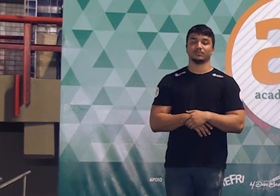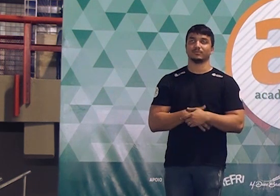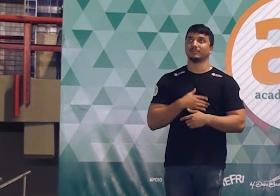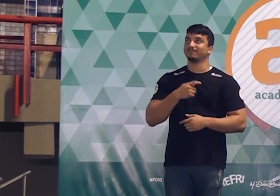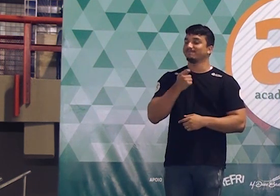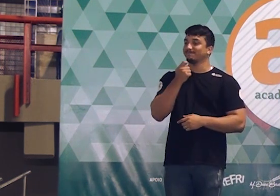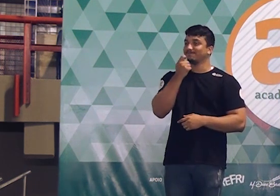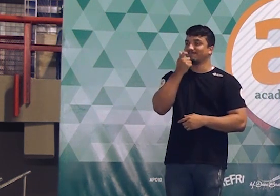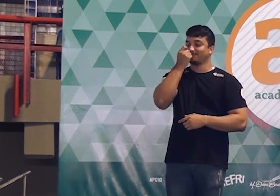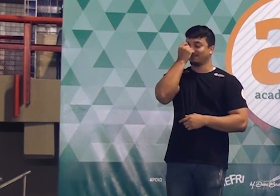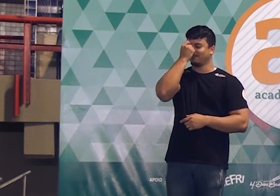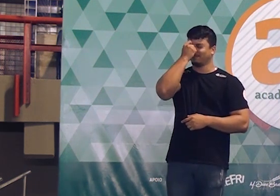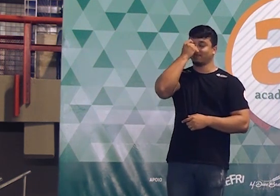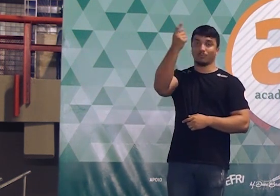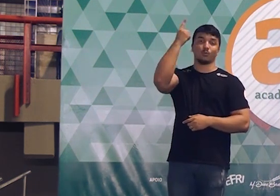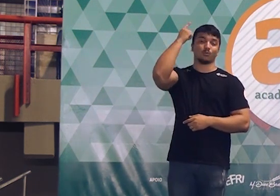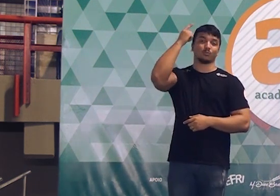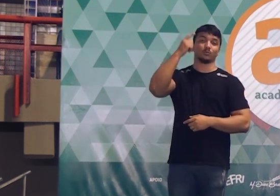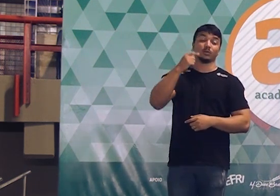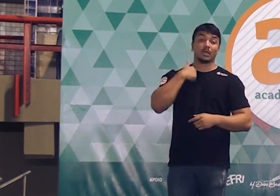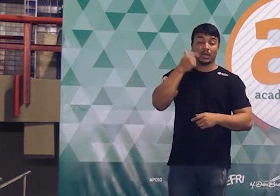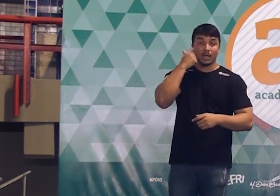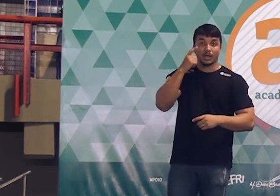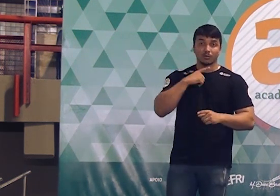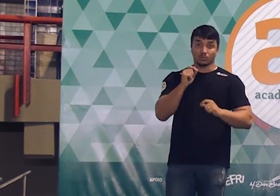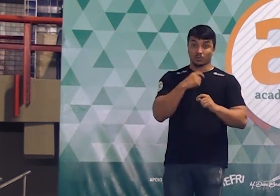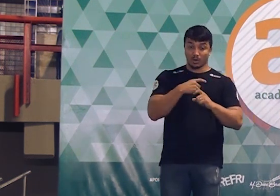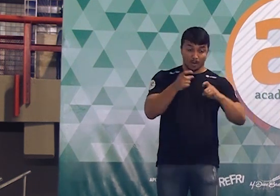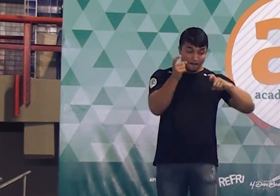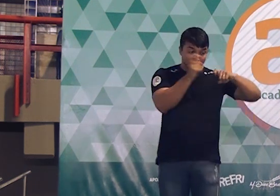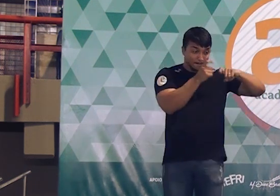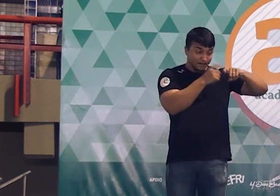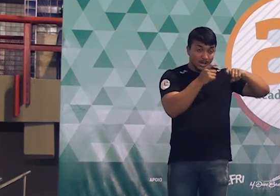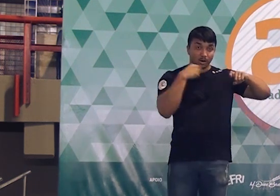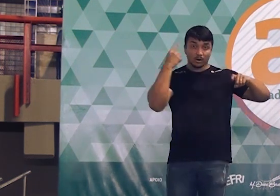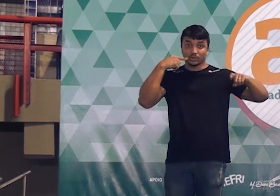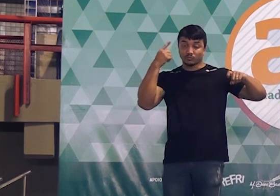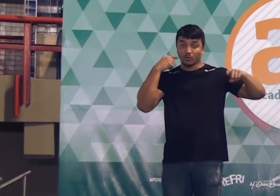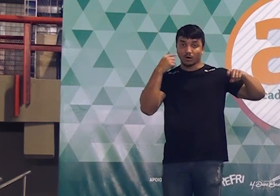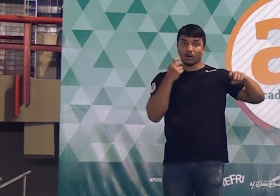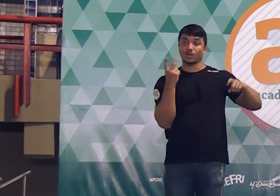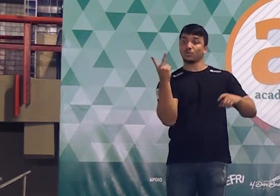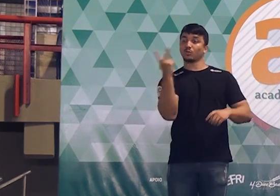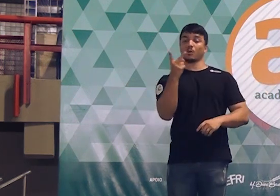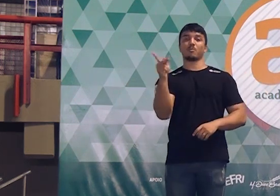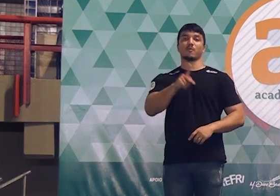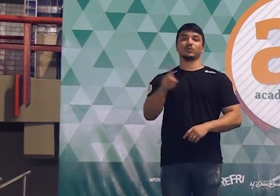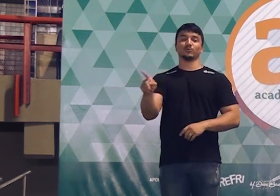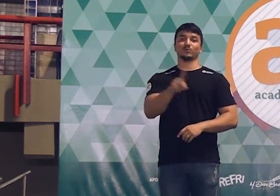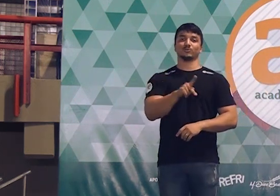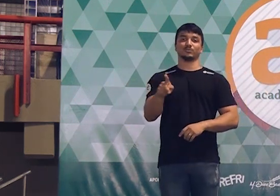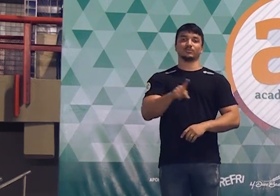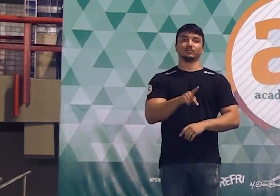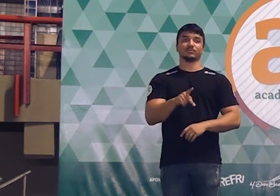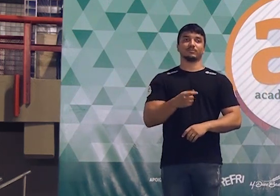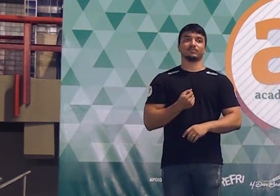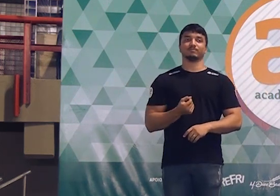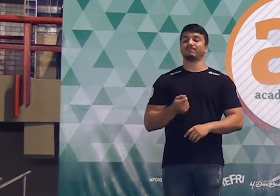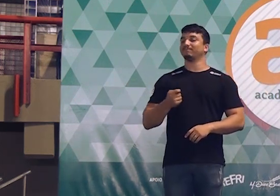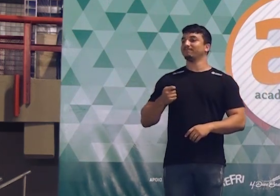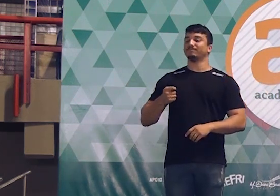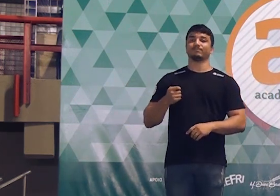Puta merda, né? Já pensou? De um médico, um advogado, 2 professores.